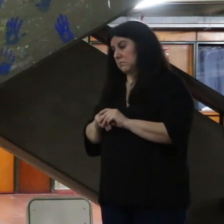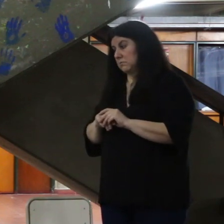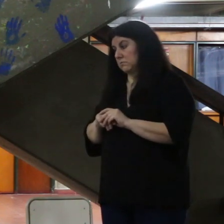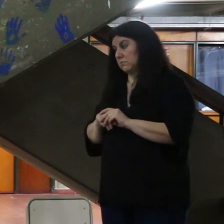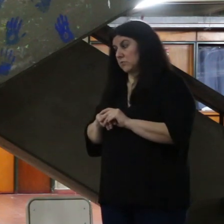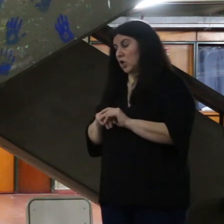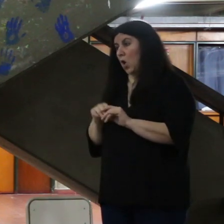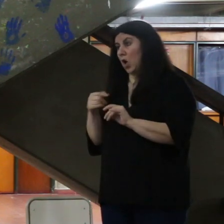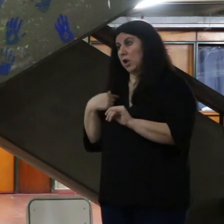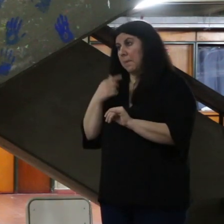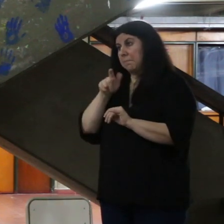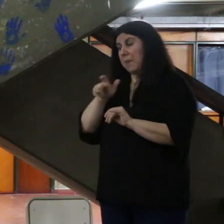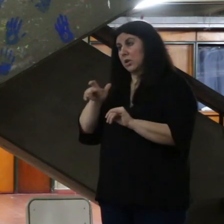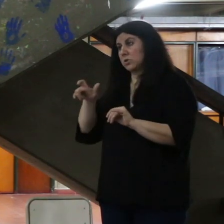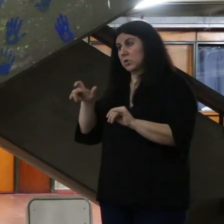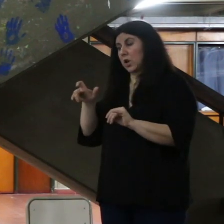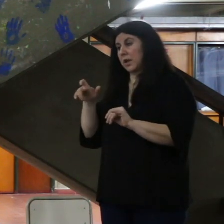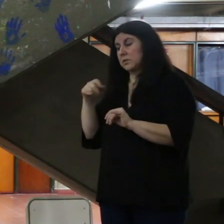con el crecimiento de